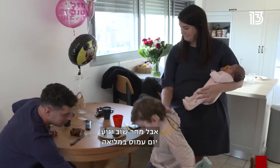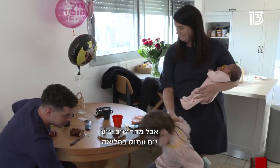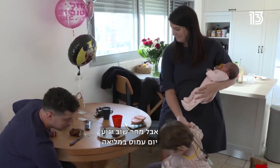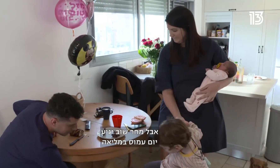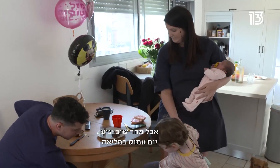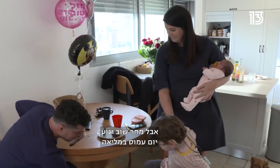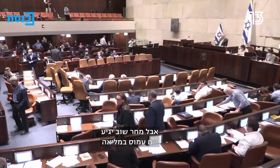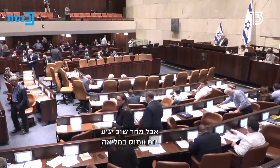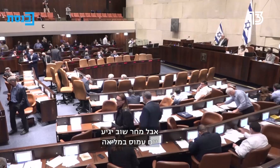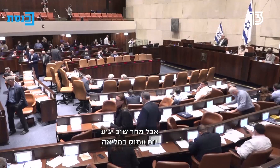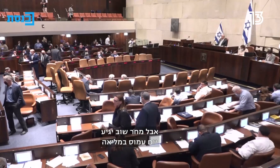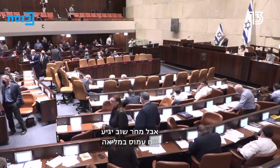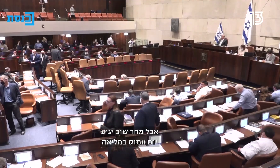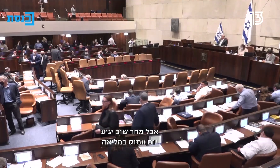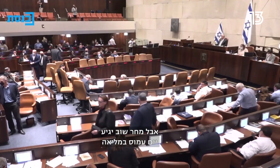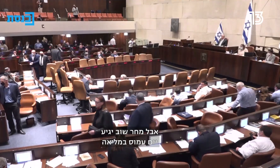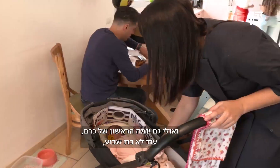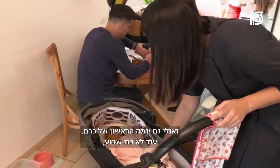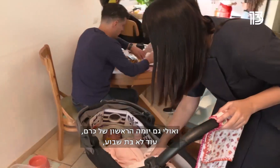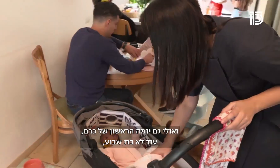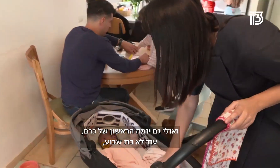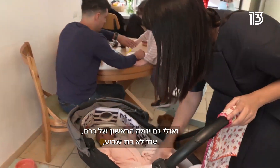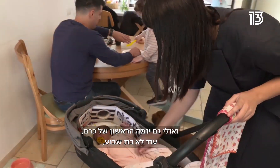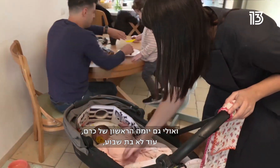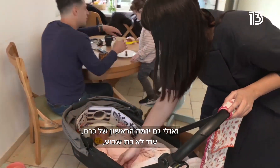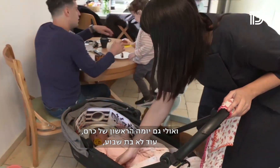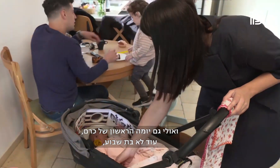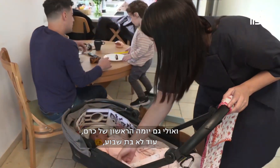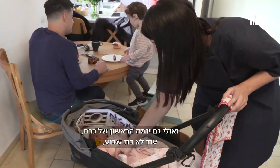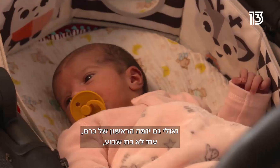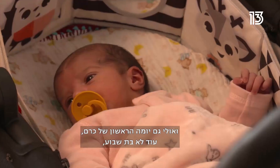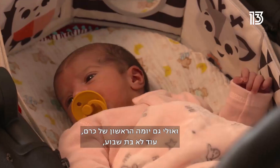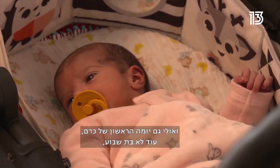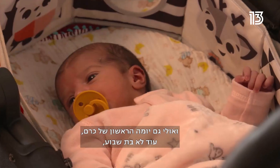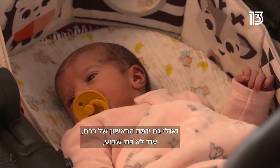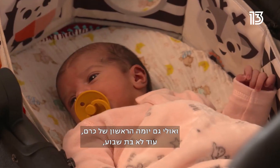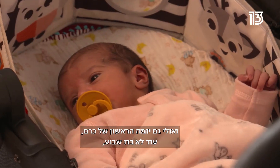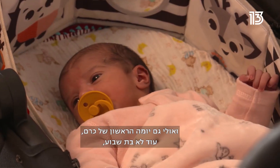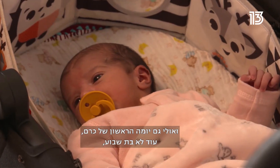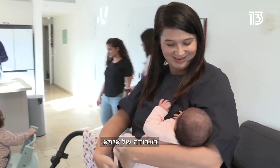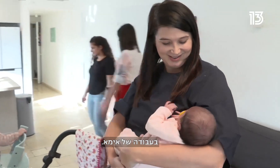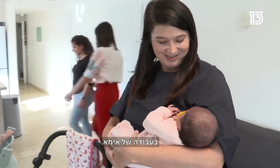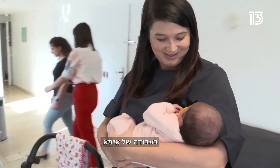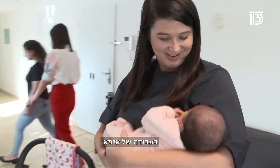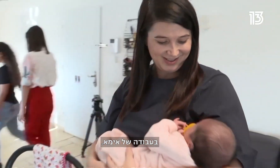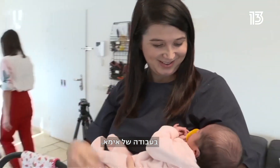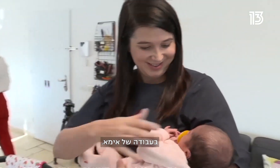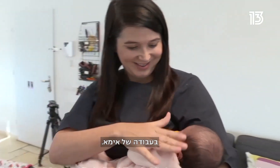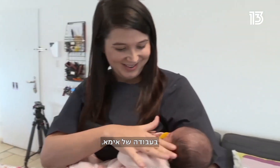אבל מחר שוב יגיע יום עמוס במליאה, ואולי גם יומה הראשון של קרם, עוד לא בת שבוע, בעבודה של אימא.